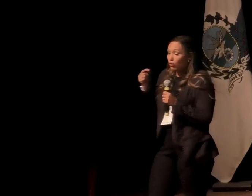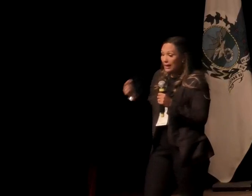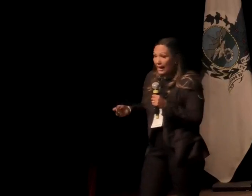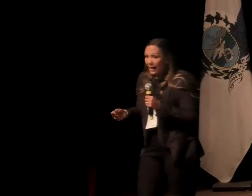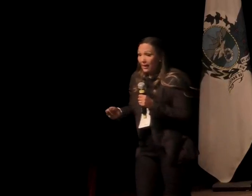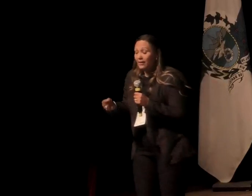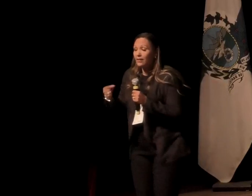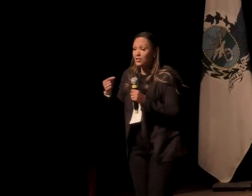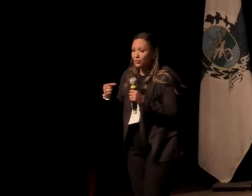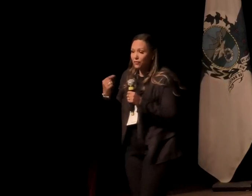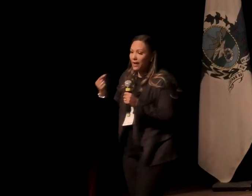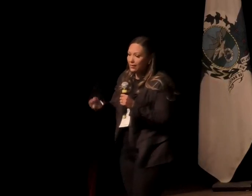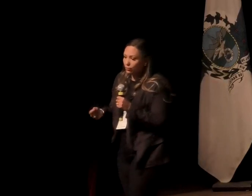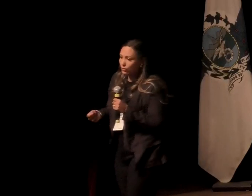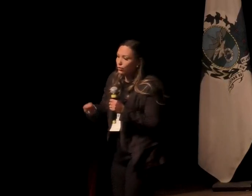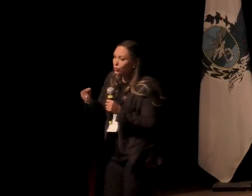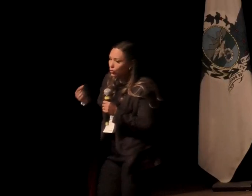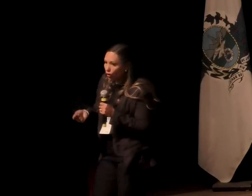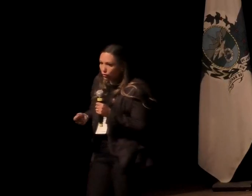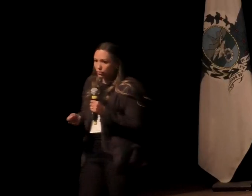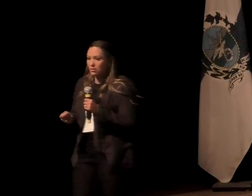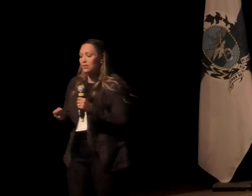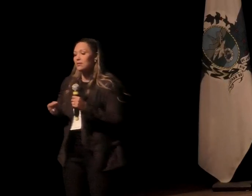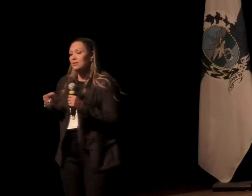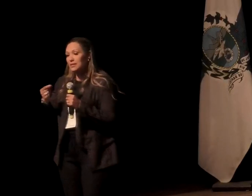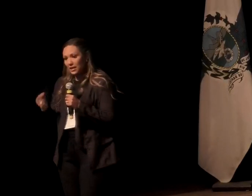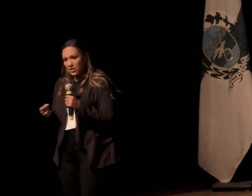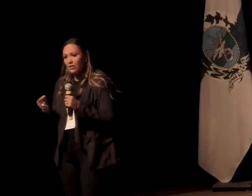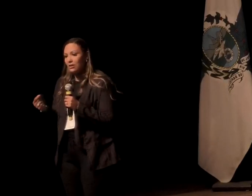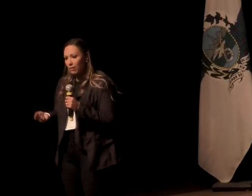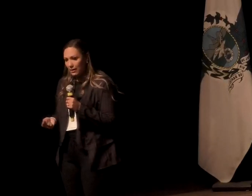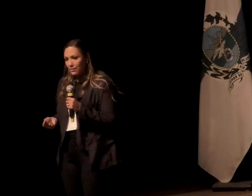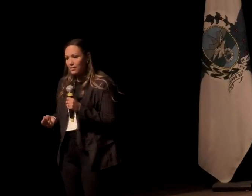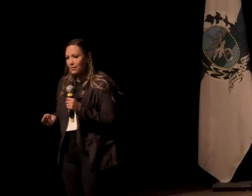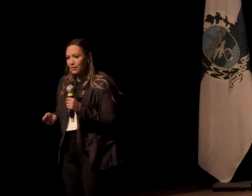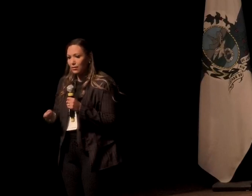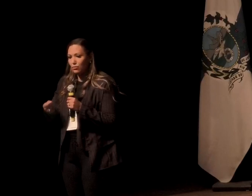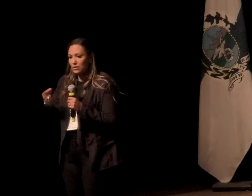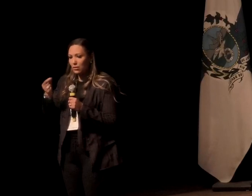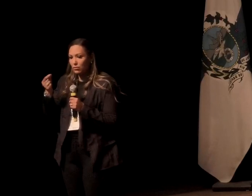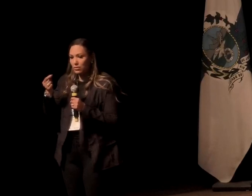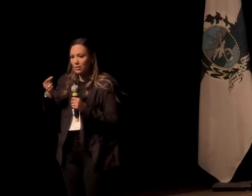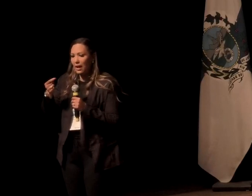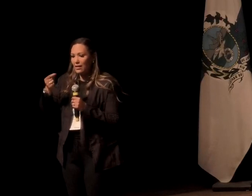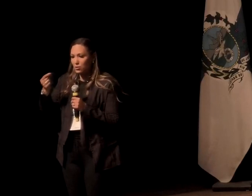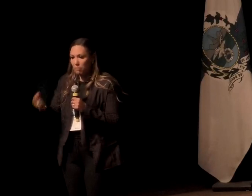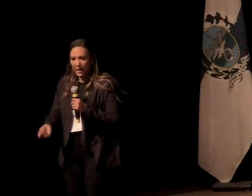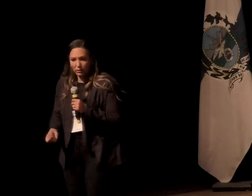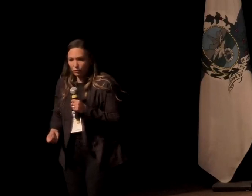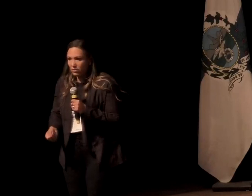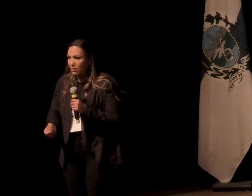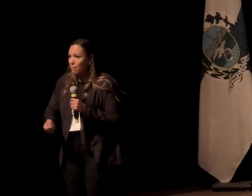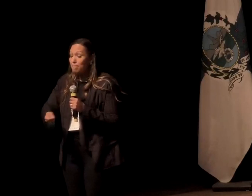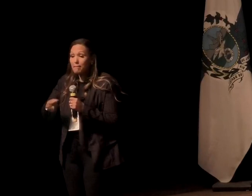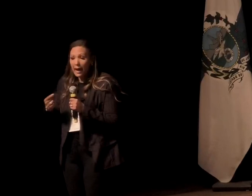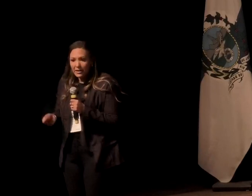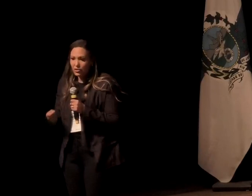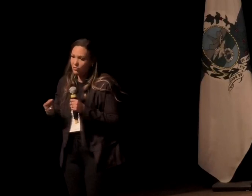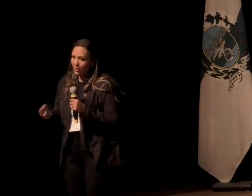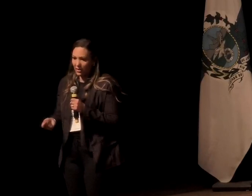de um lugar que de fato todos sejam iguais nos seus aspectos